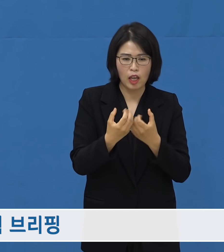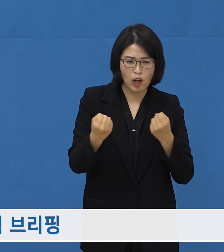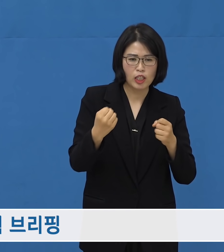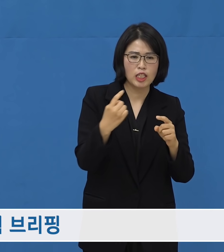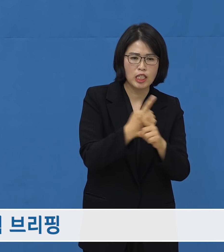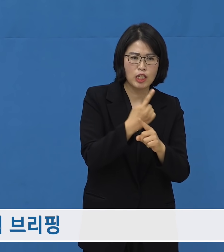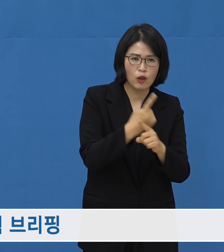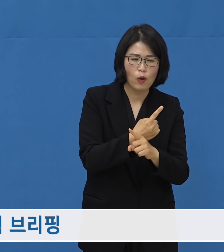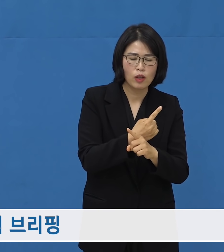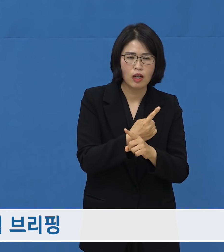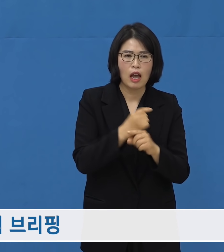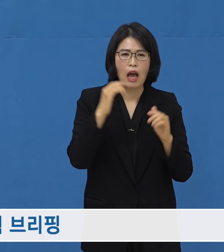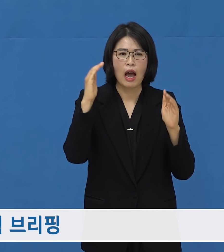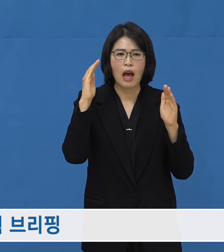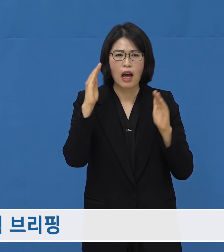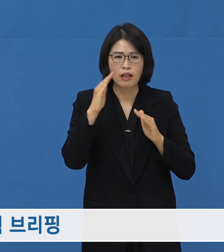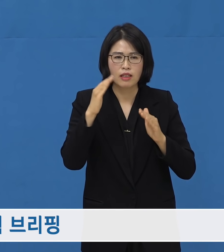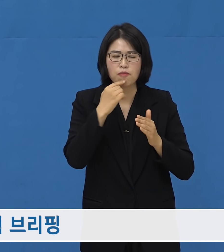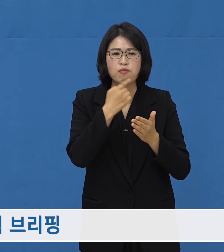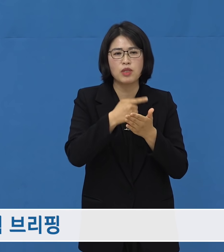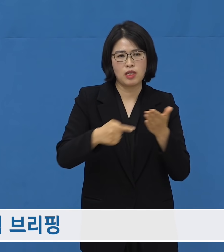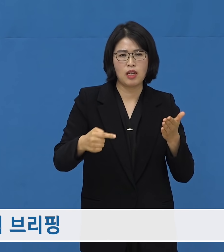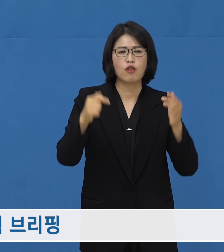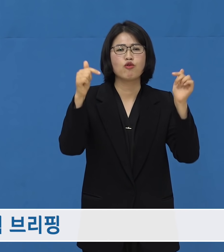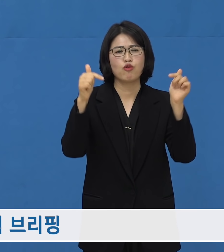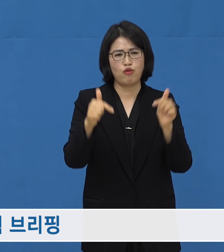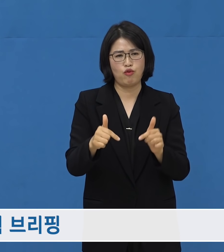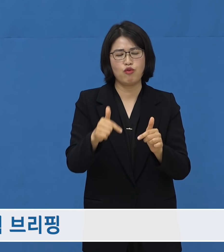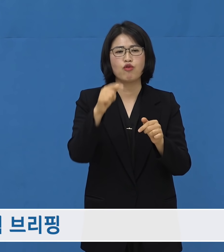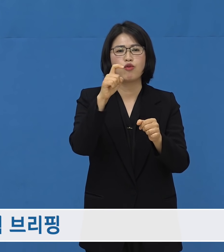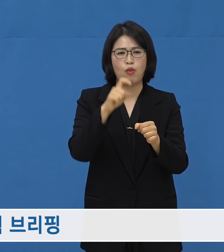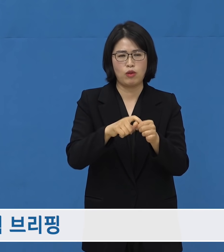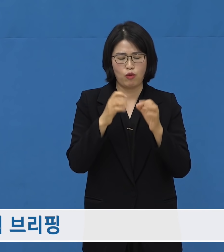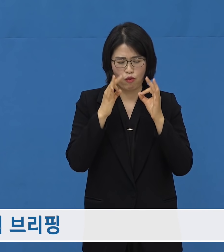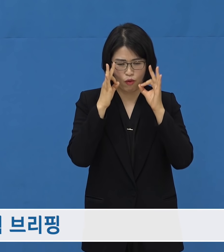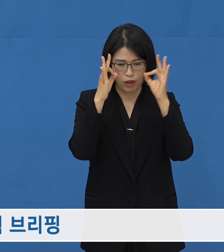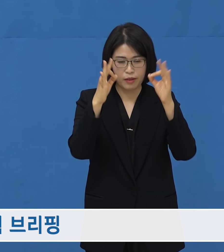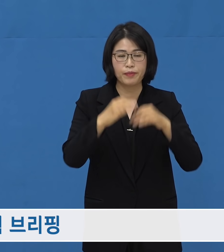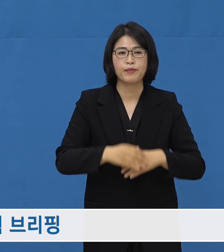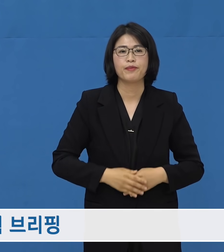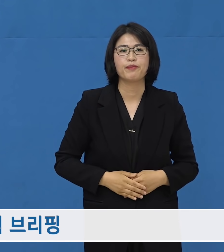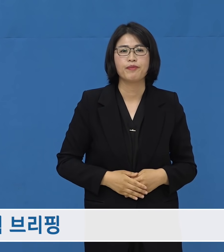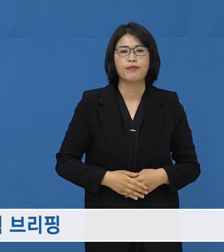치료 등 학생 피해가 최소화되도록 힘쓰겠습니다.